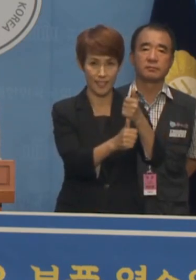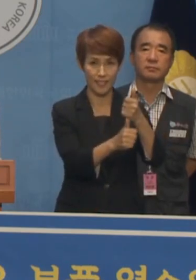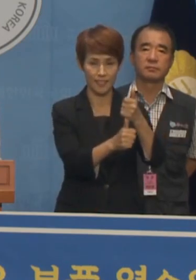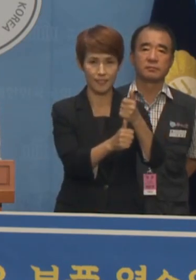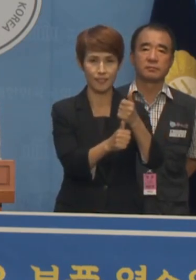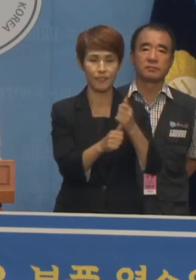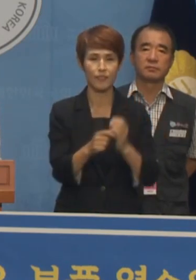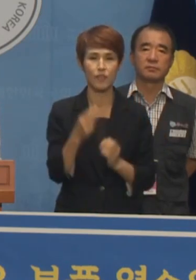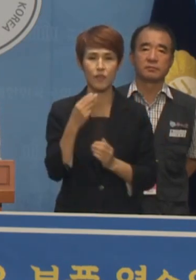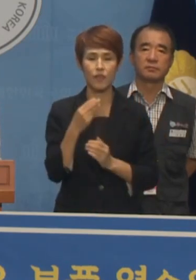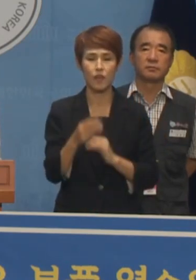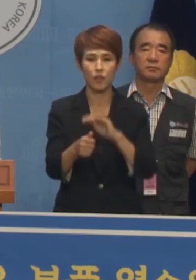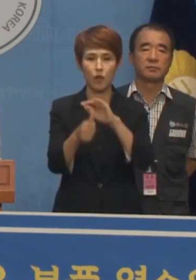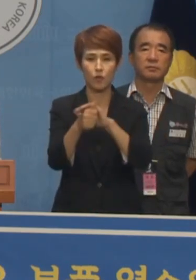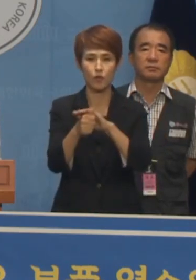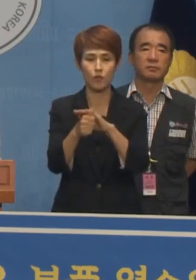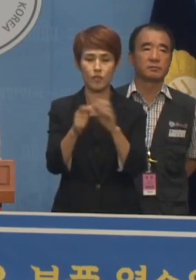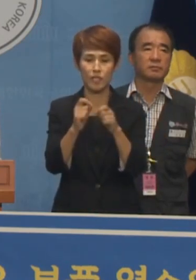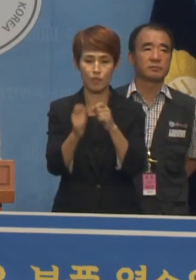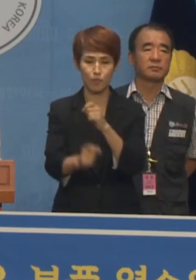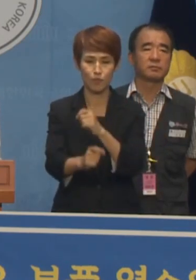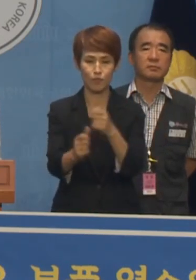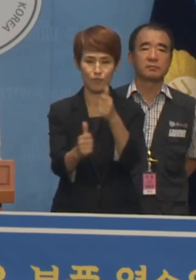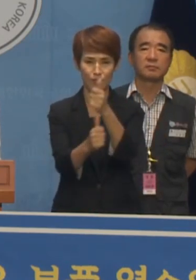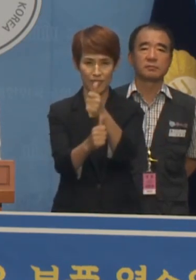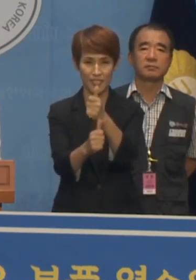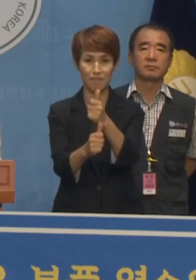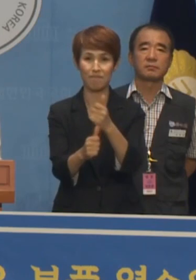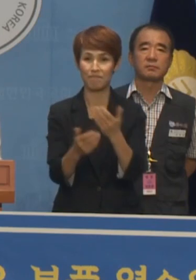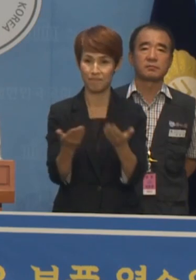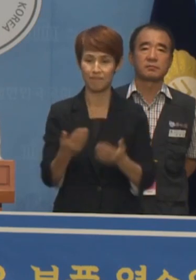차상호 경주지부 수석 부지부장님 참석하셨습니다.